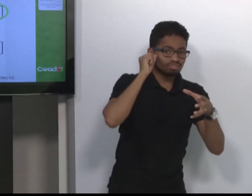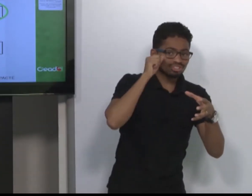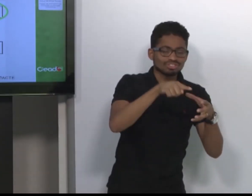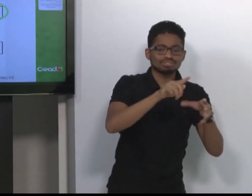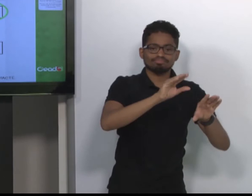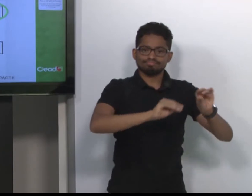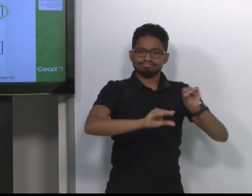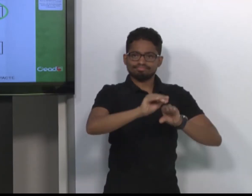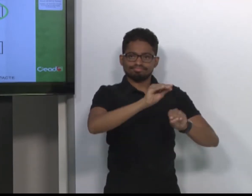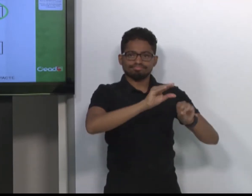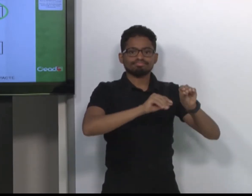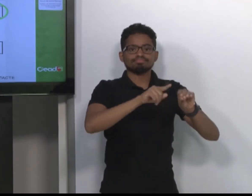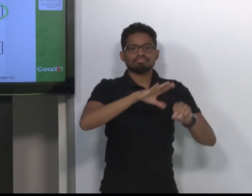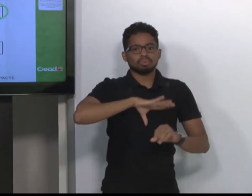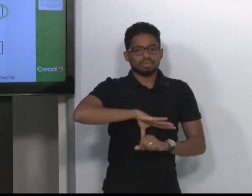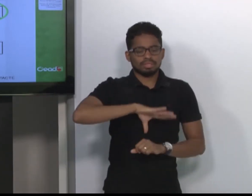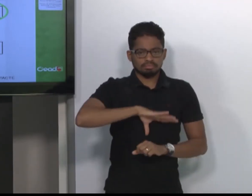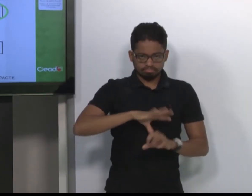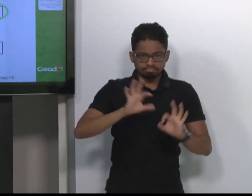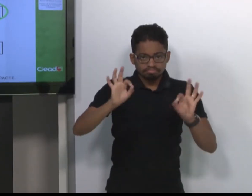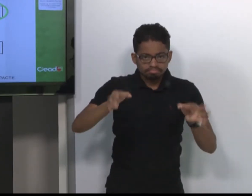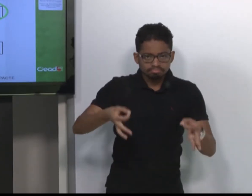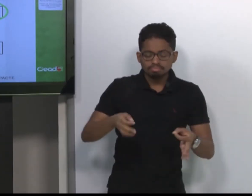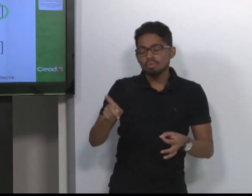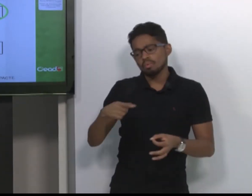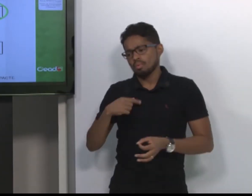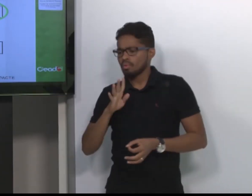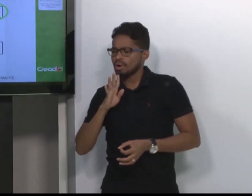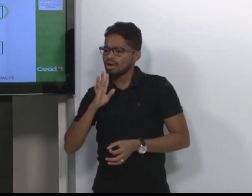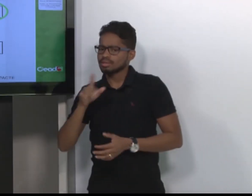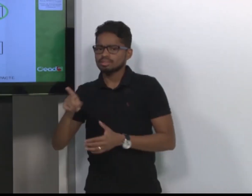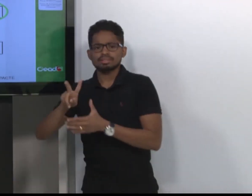língua de sinais e na comunidade ouvinte por meio da língua portuguesa.